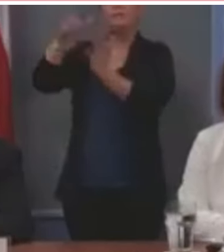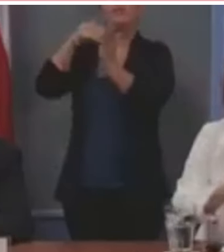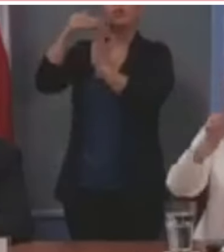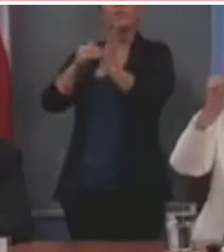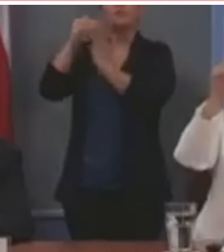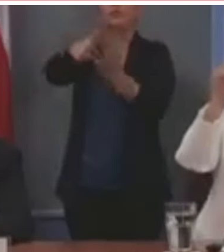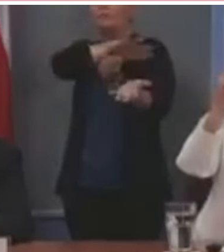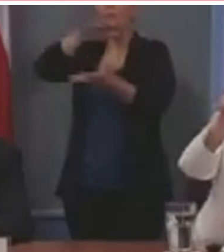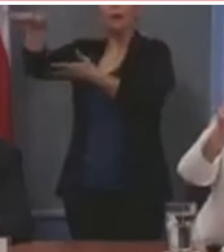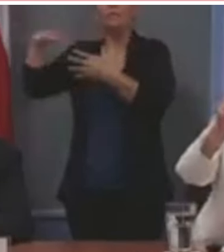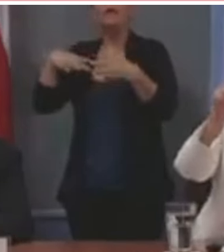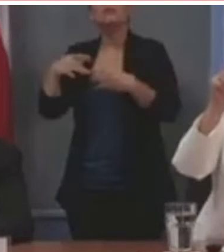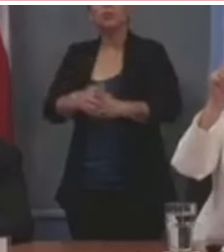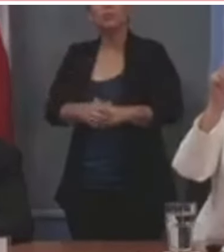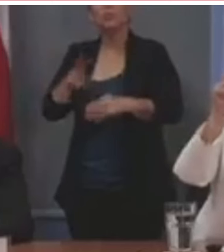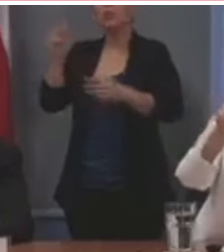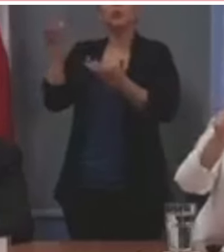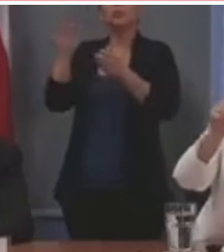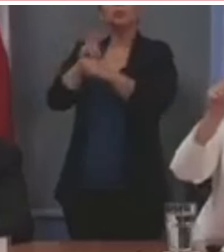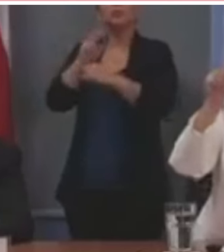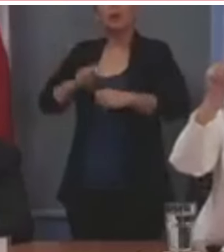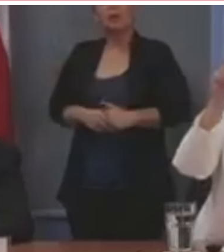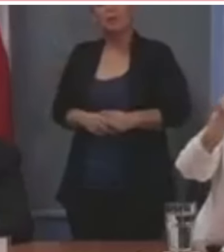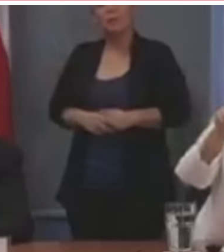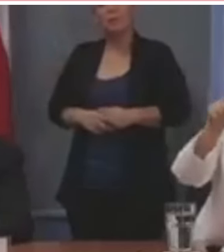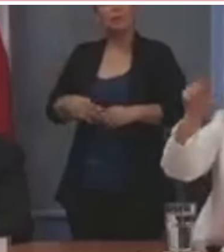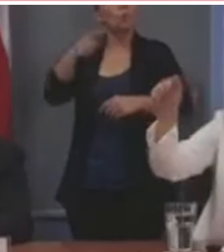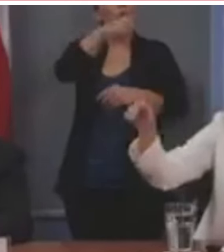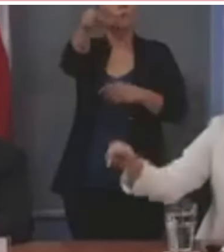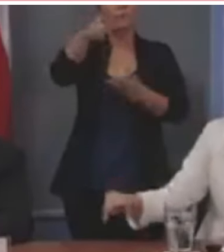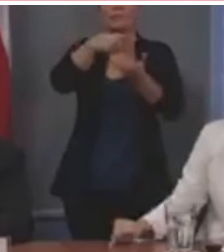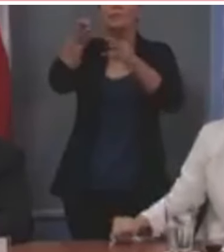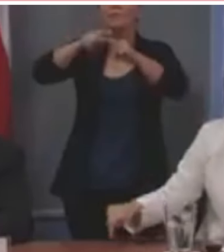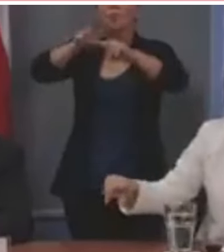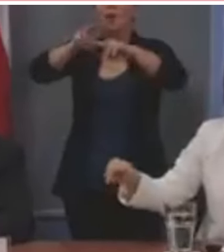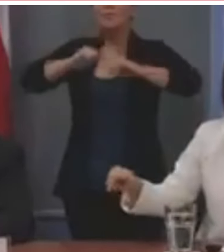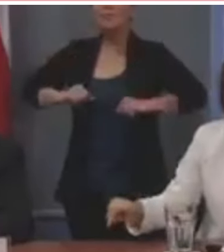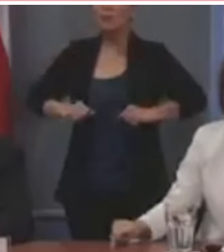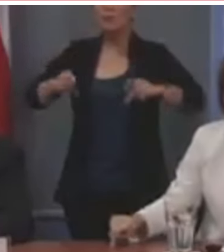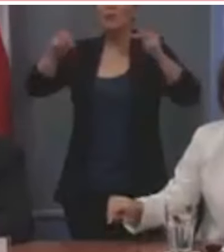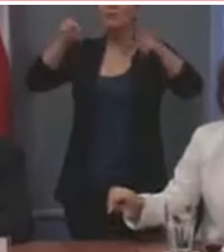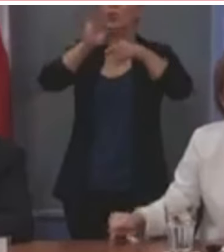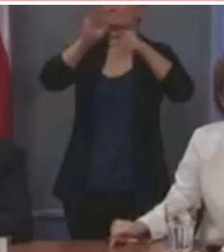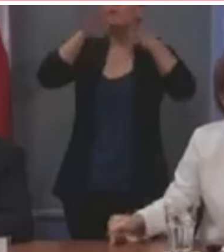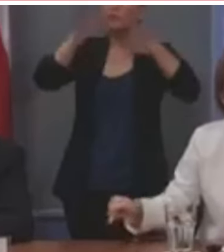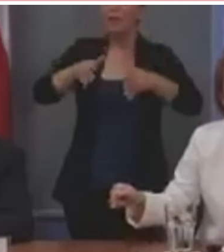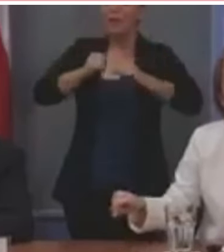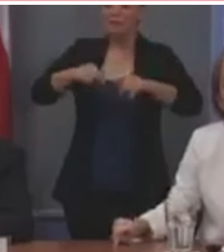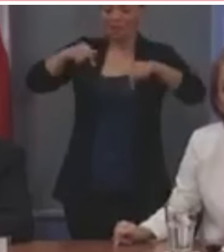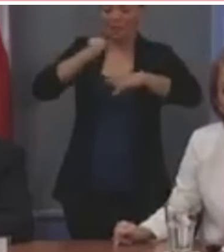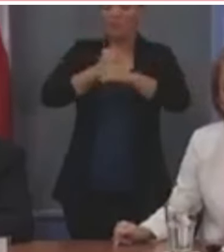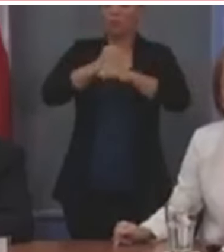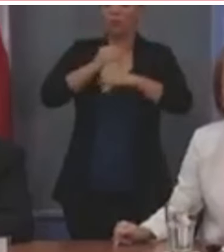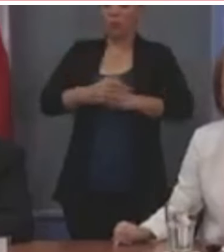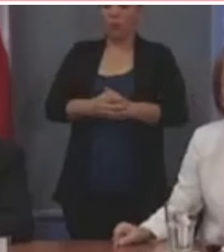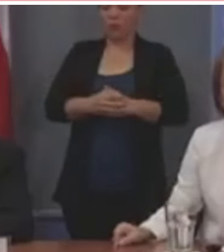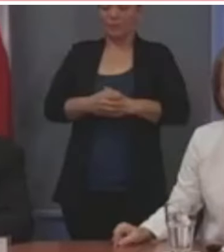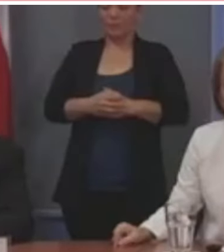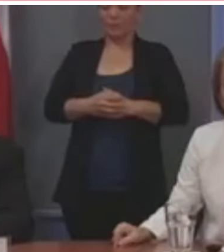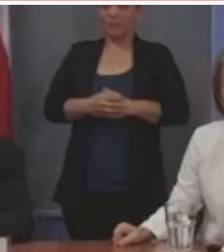millones de lo que ustedes pagan de impuestos para las personas que trabajan en esta institución.